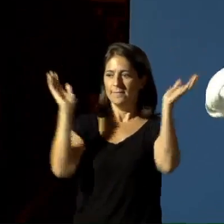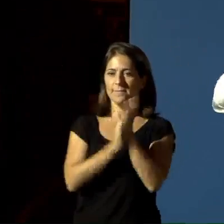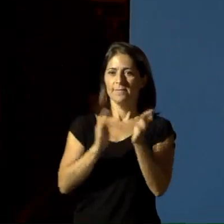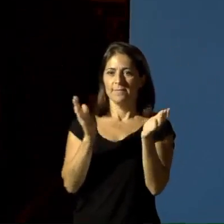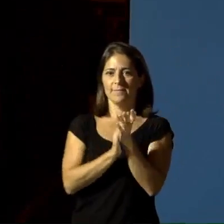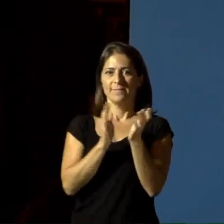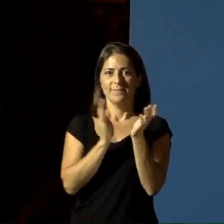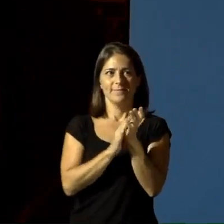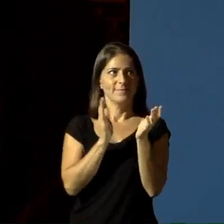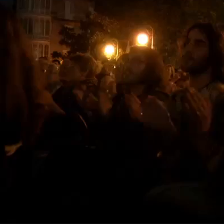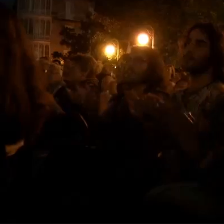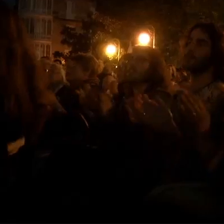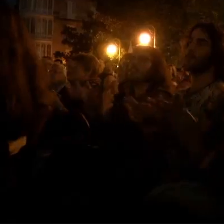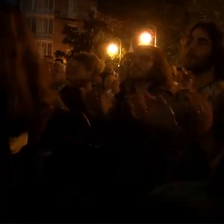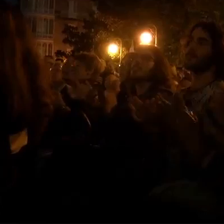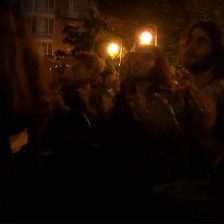Onde estás, Quique?